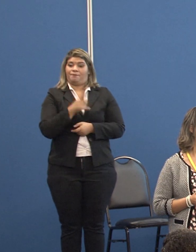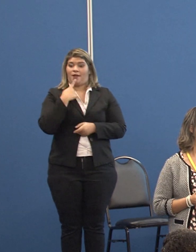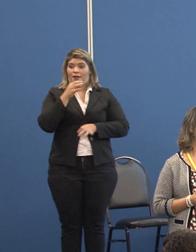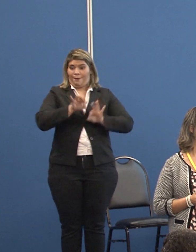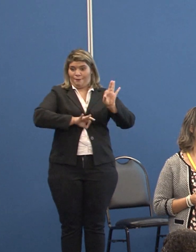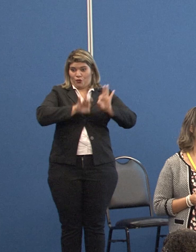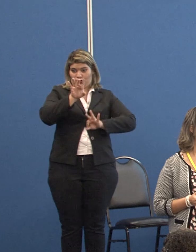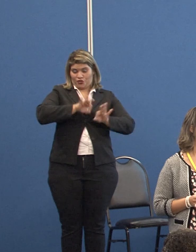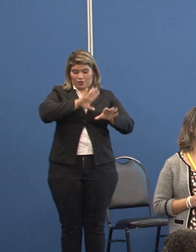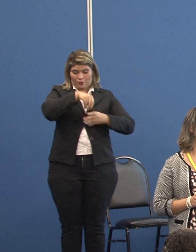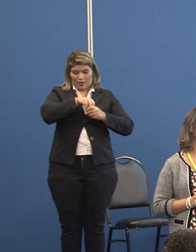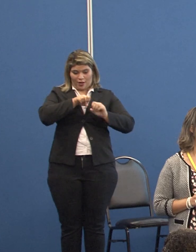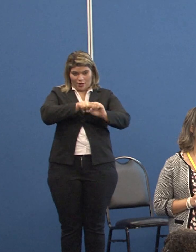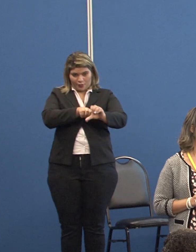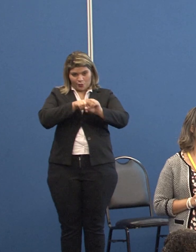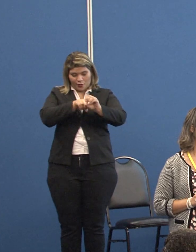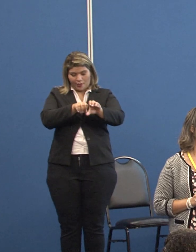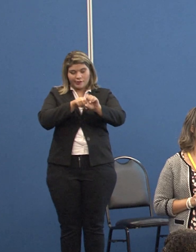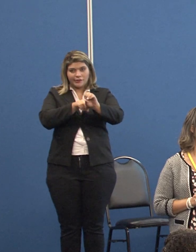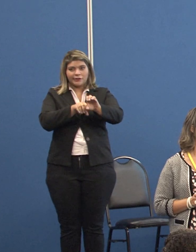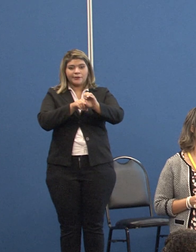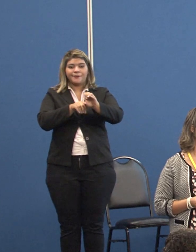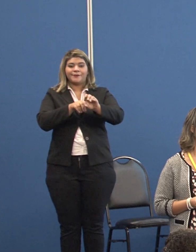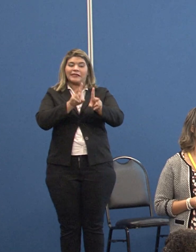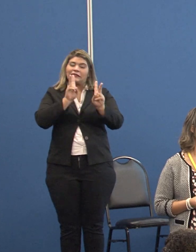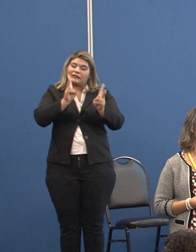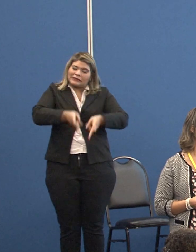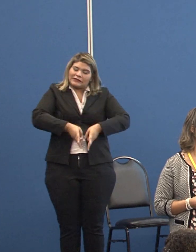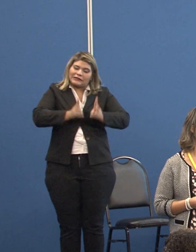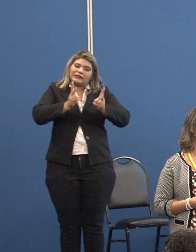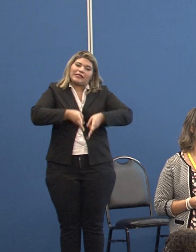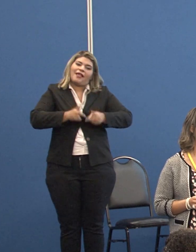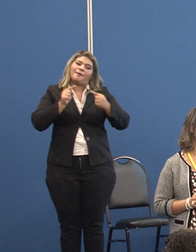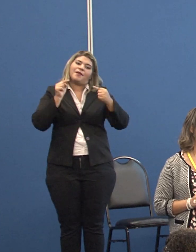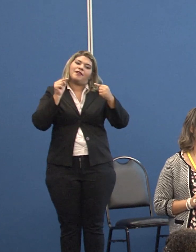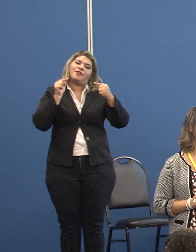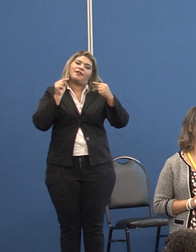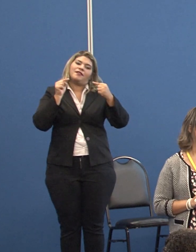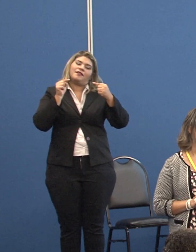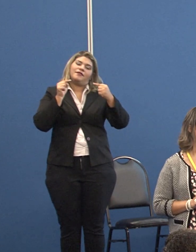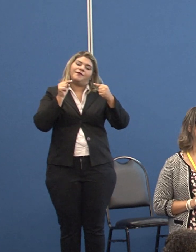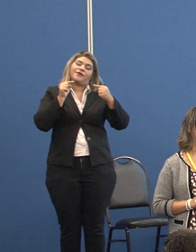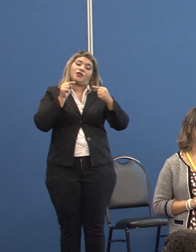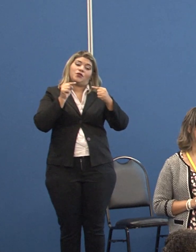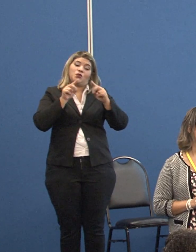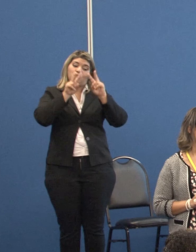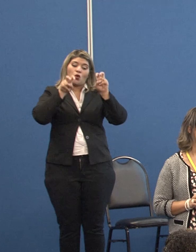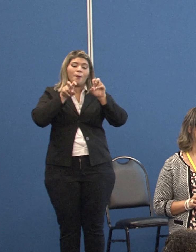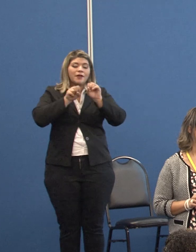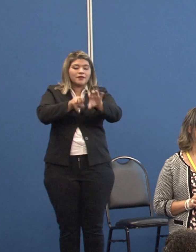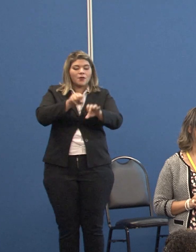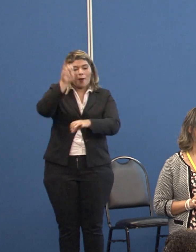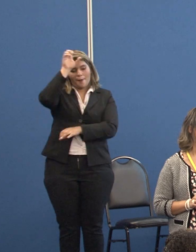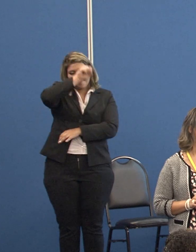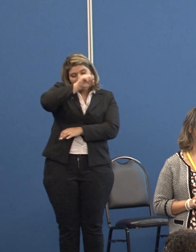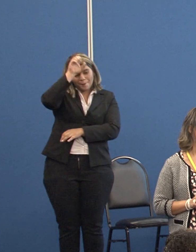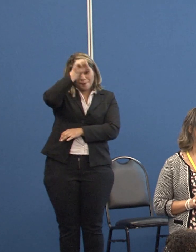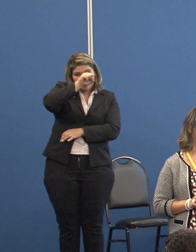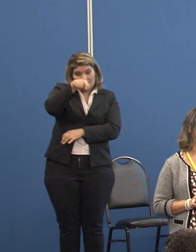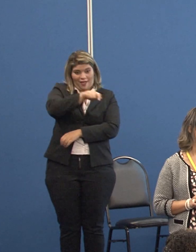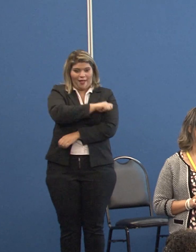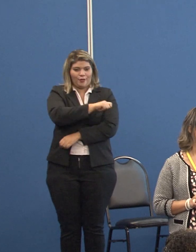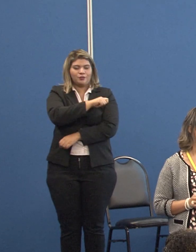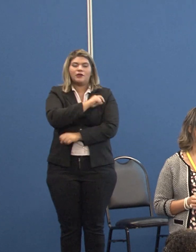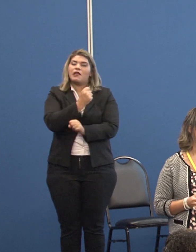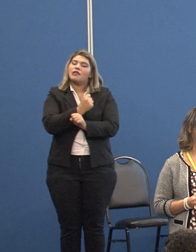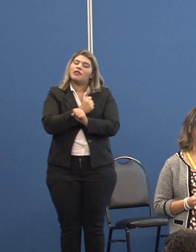projetos educacionais, eles são muito ligados, né, também a nosso favor quando a gente fala de ensino e aprendizagem do aluno. Eu não posso educar um